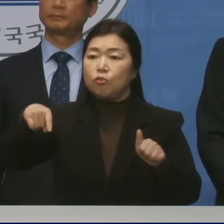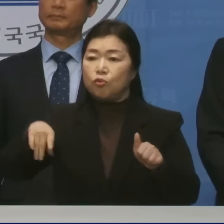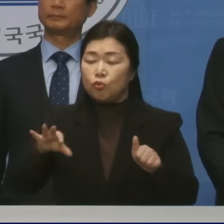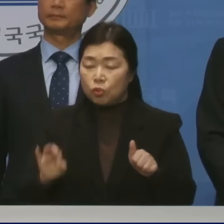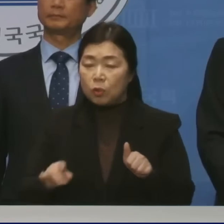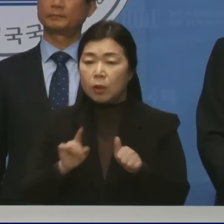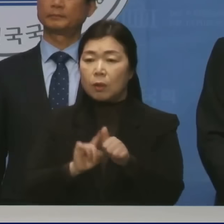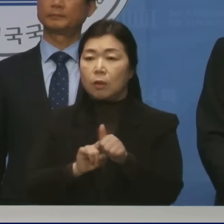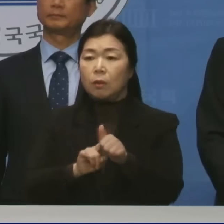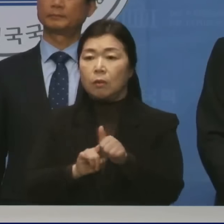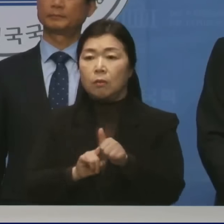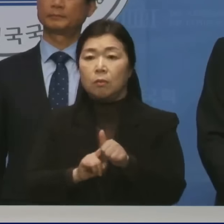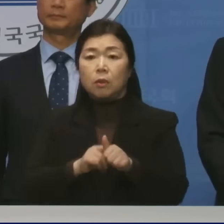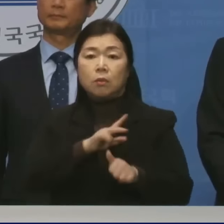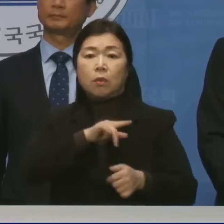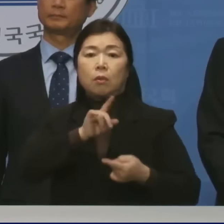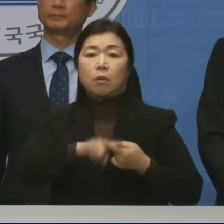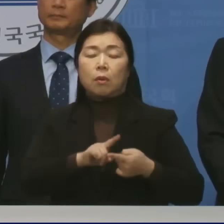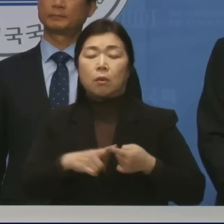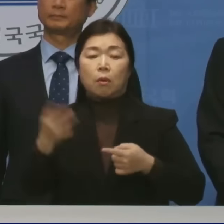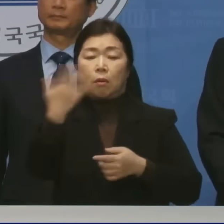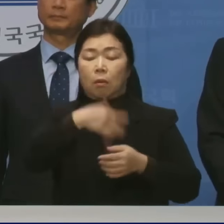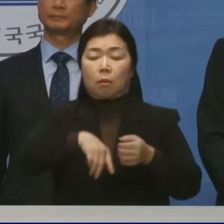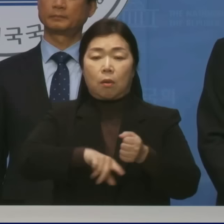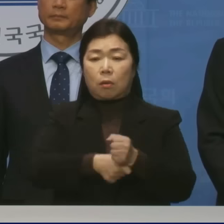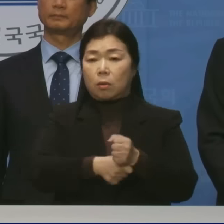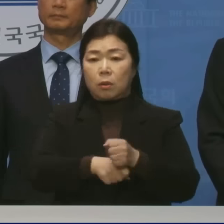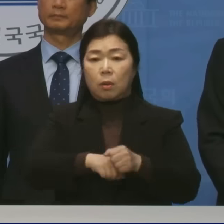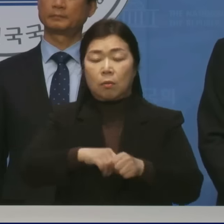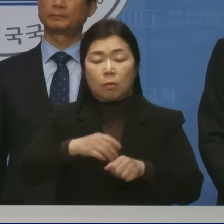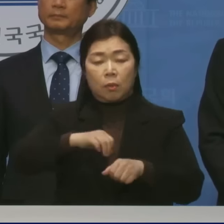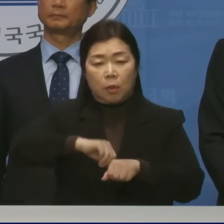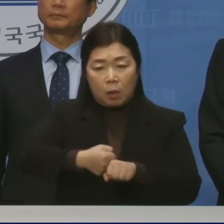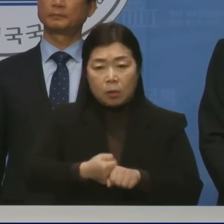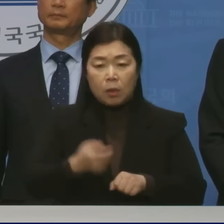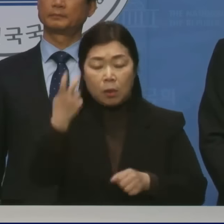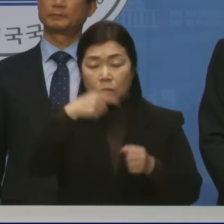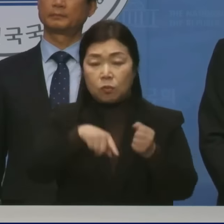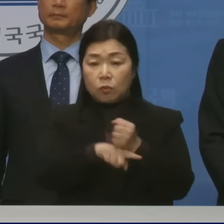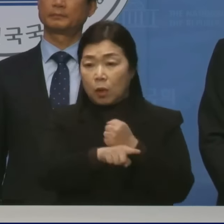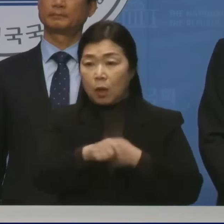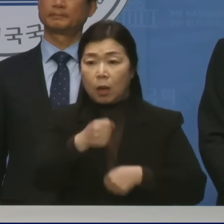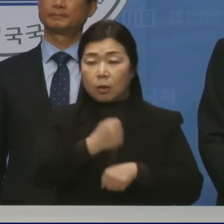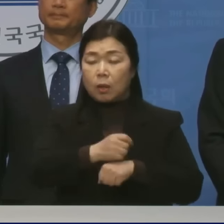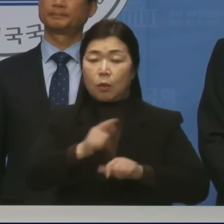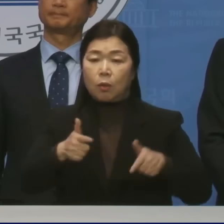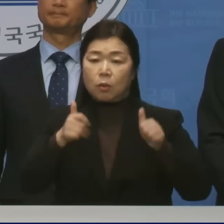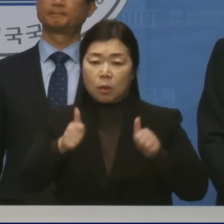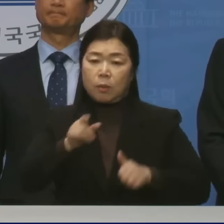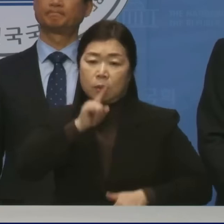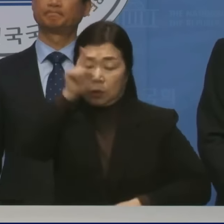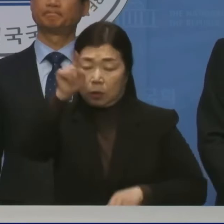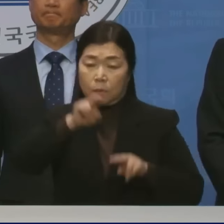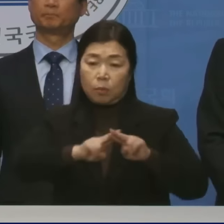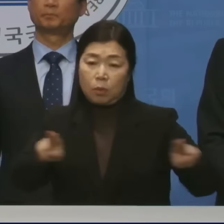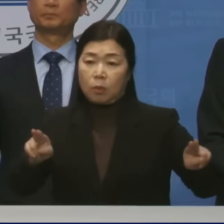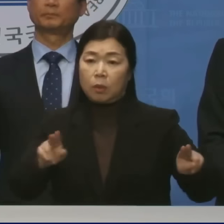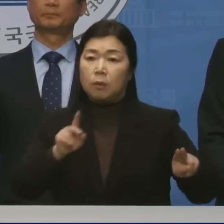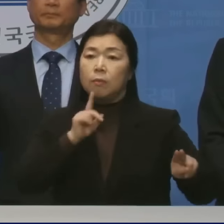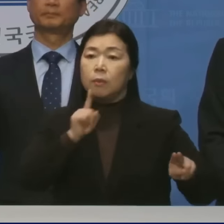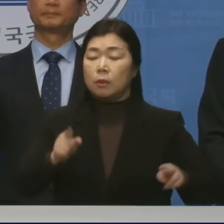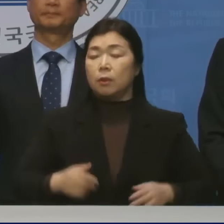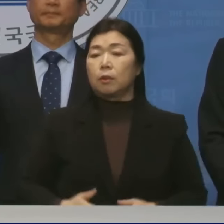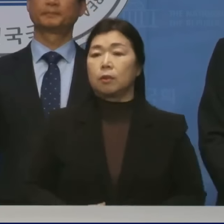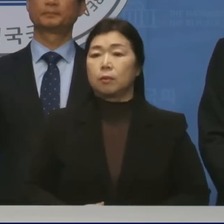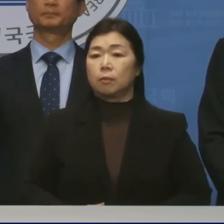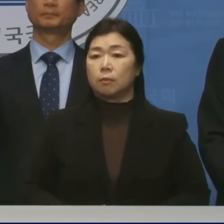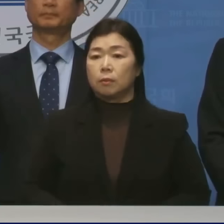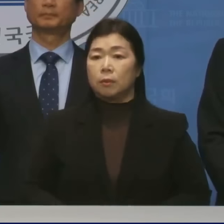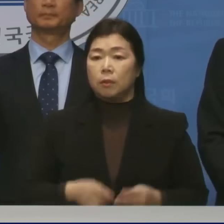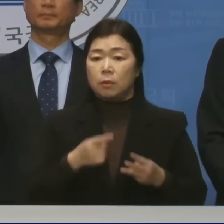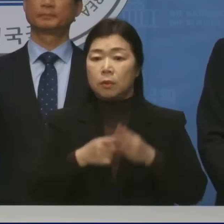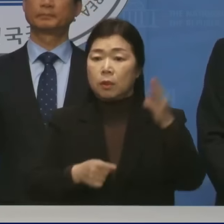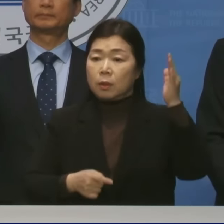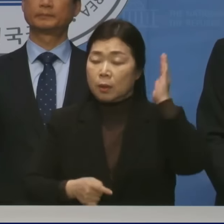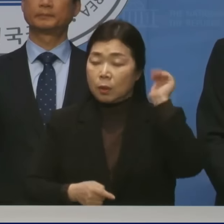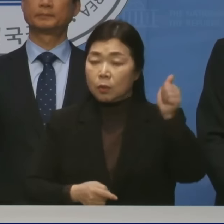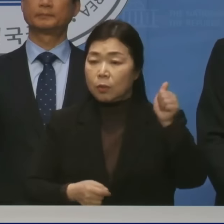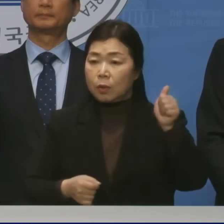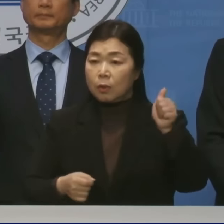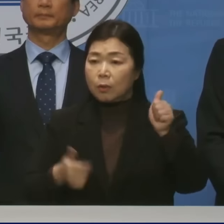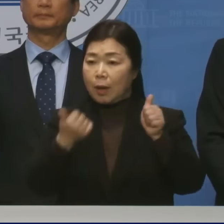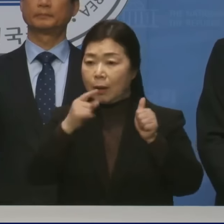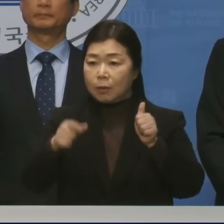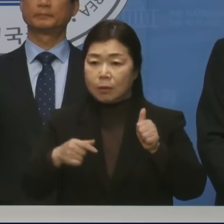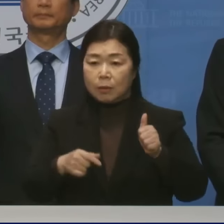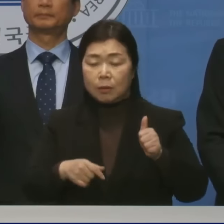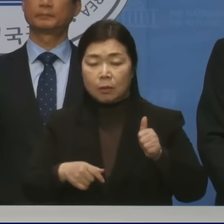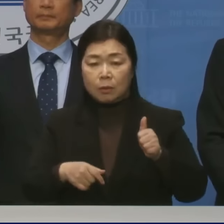강제수사 한번 하지 않은 채 불기소 처분을 내렸습니다. 윤석열 대통령, 한동훈 전 장관이 연루된